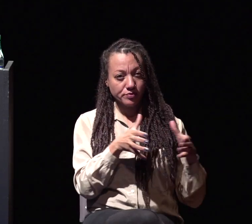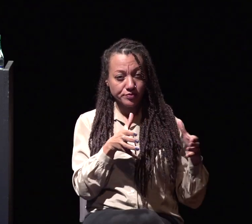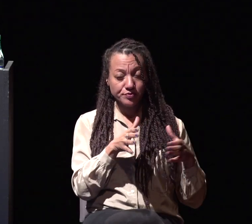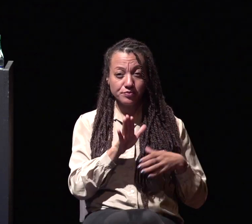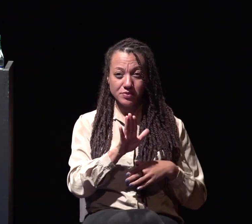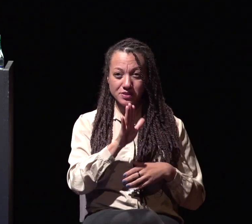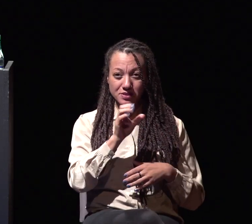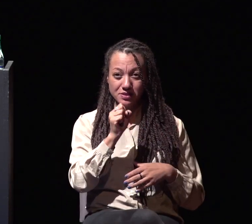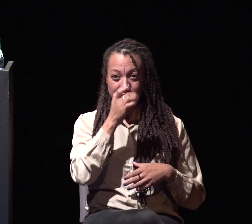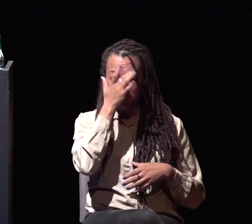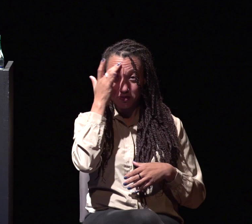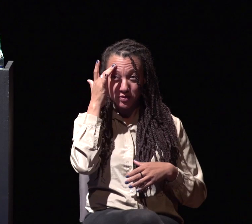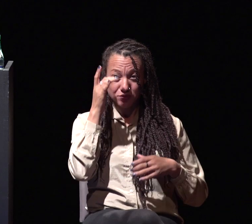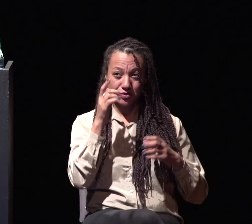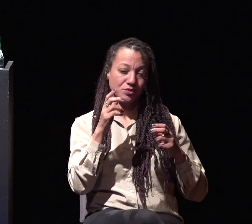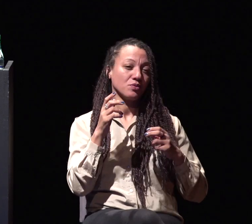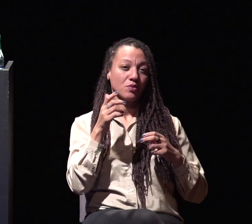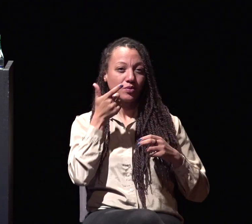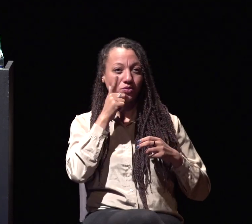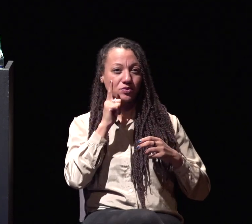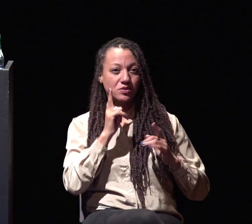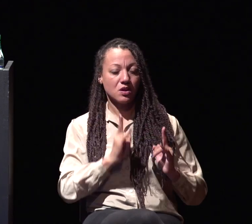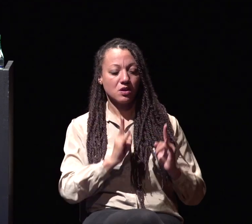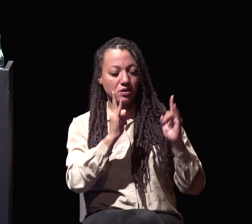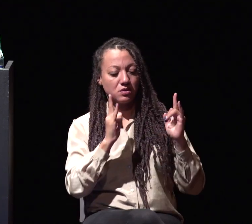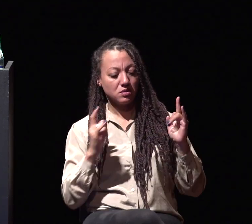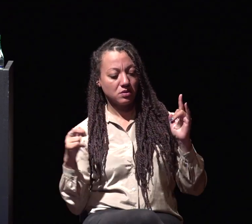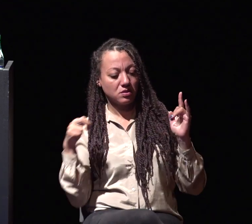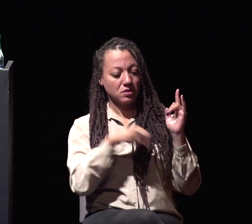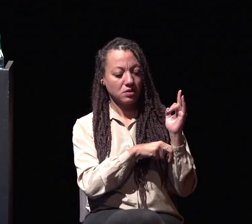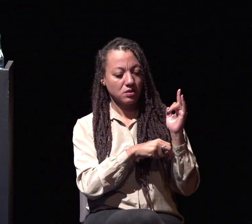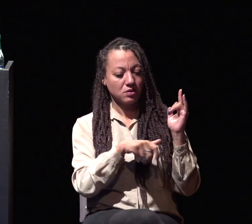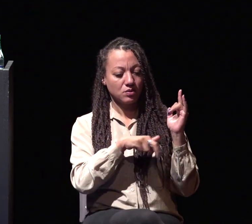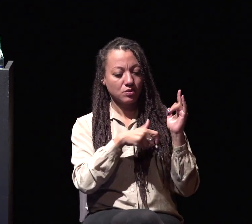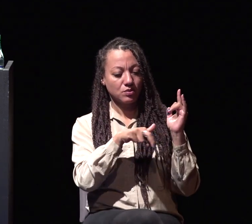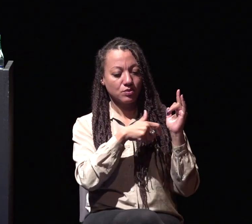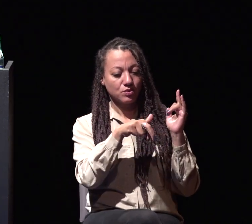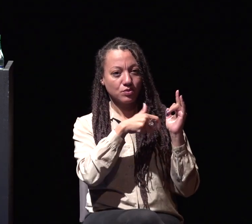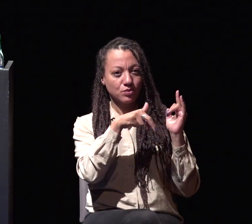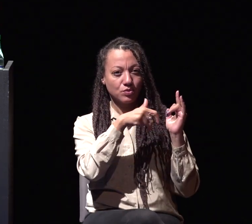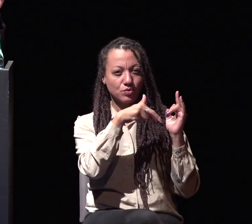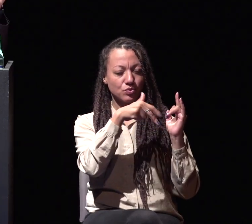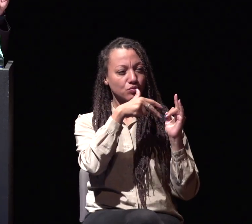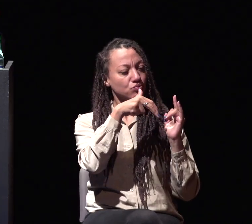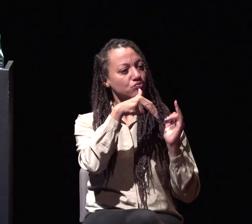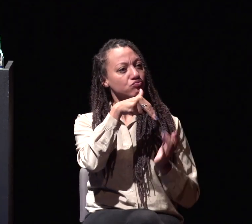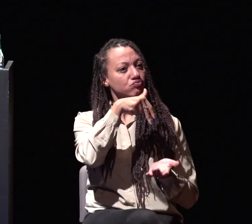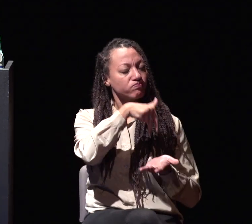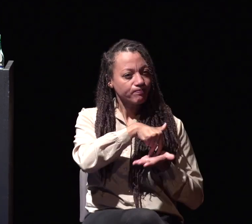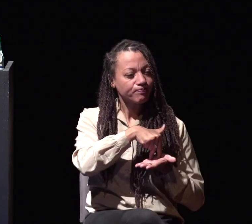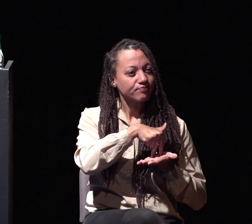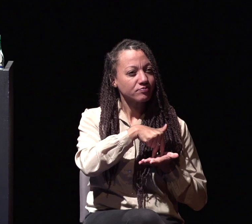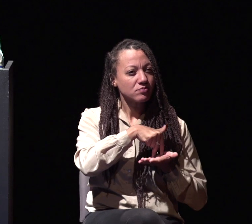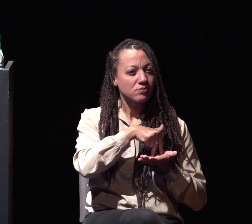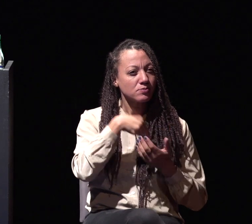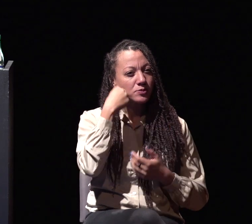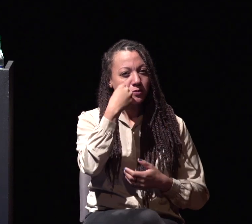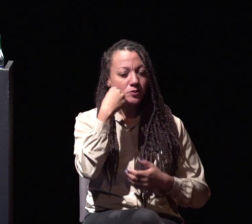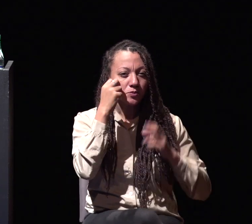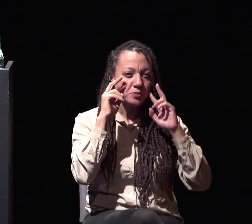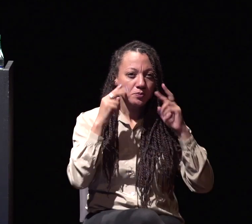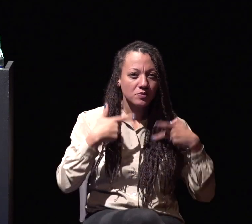pessoa entre no edifício, suba a seus degraus e se aproprie do espaço em uma aventura